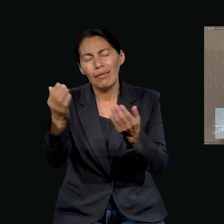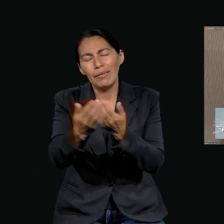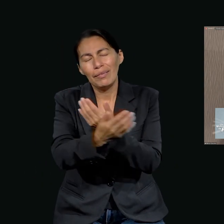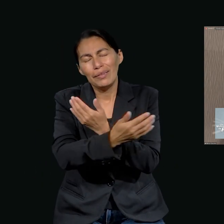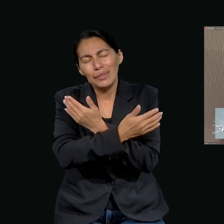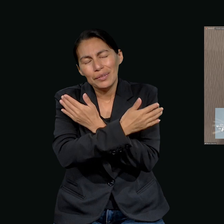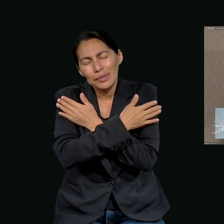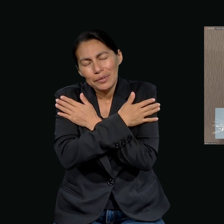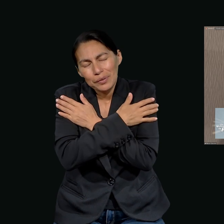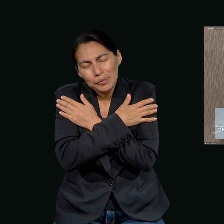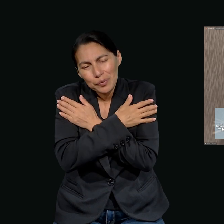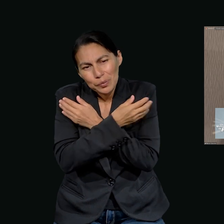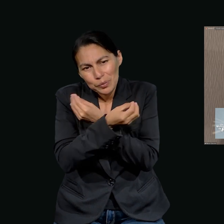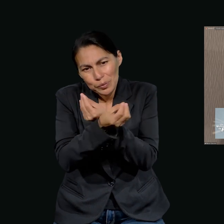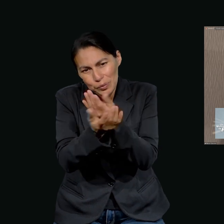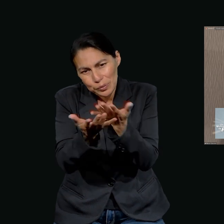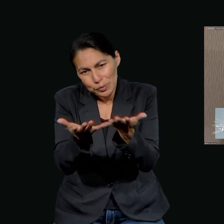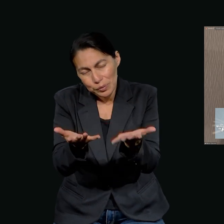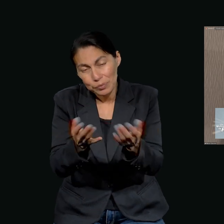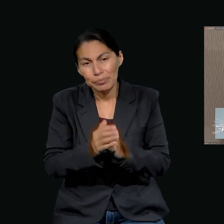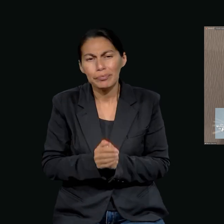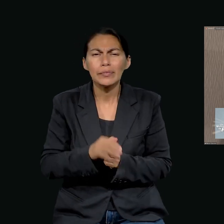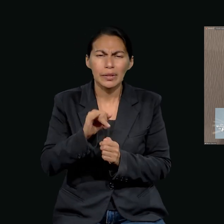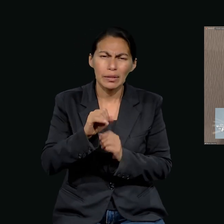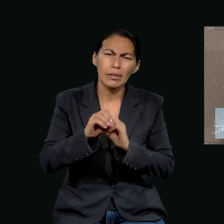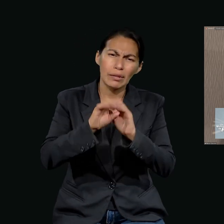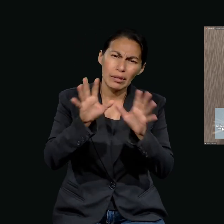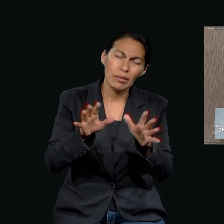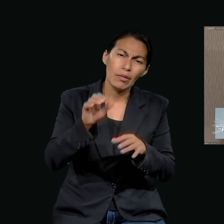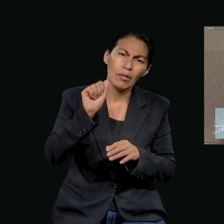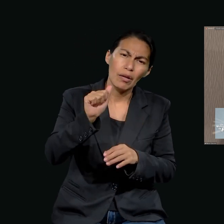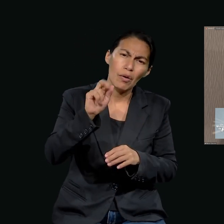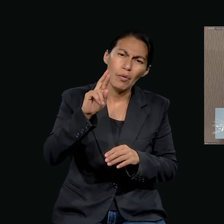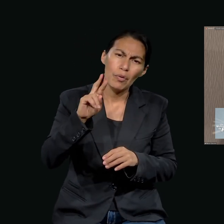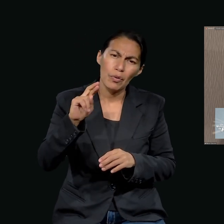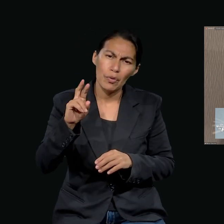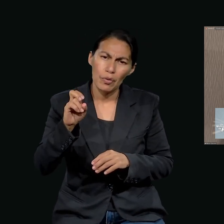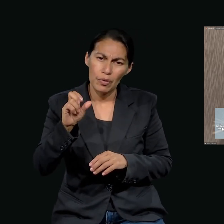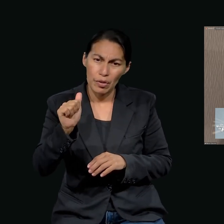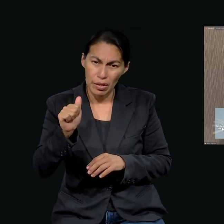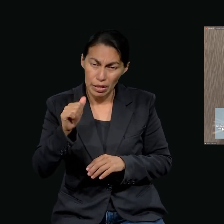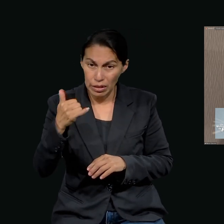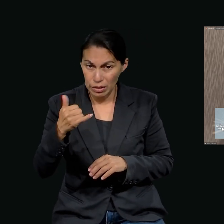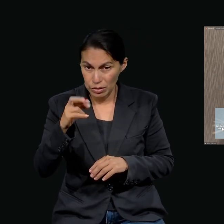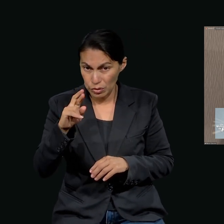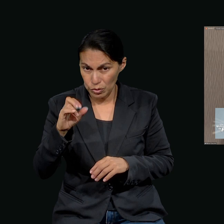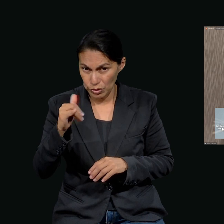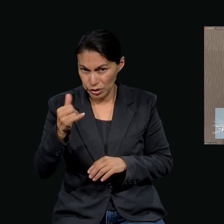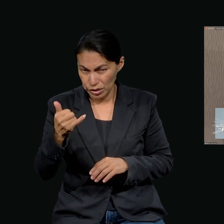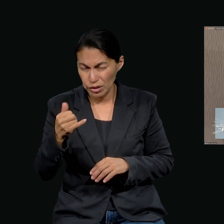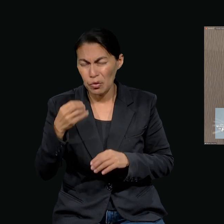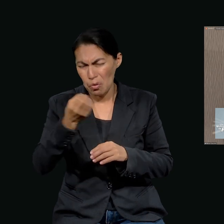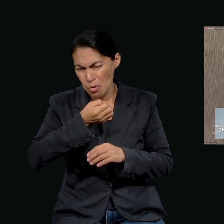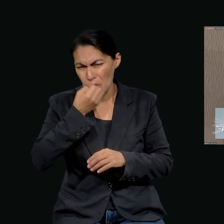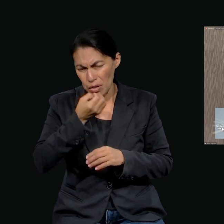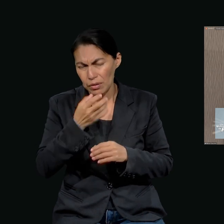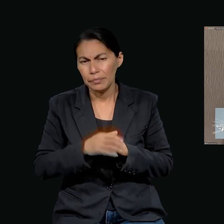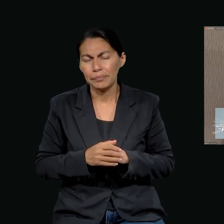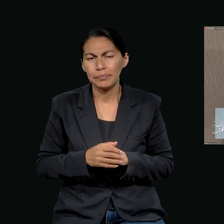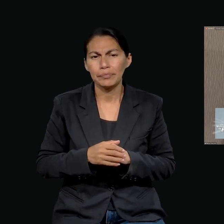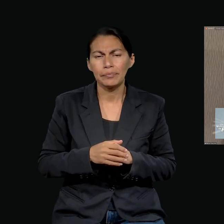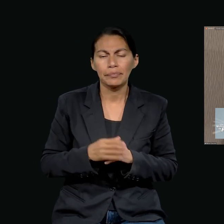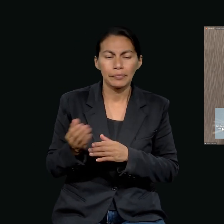Consuelo Y sientan El abrazo De Dios En estos momentos Estaremos orando Por